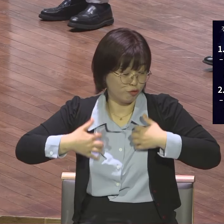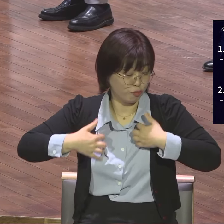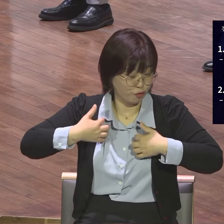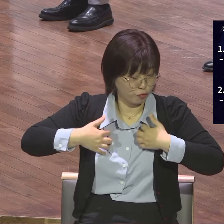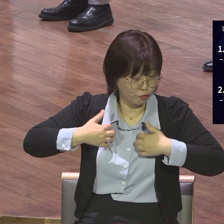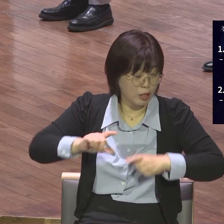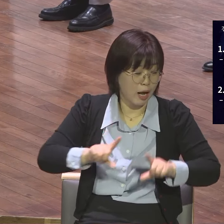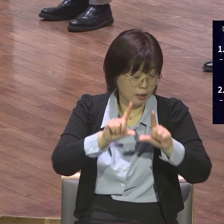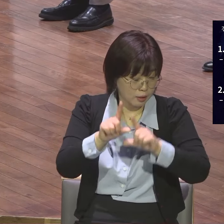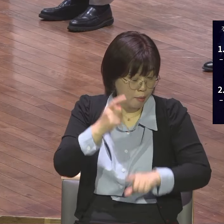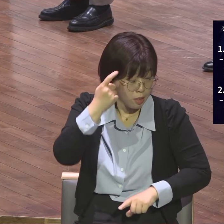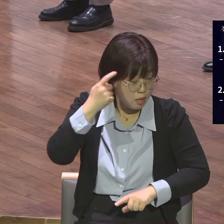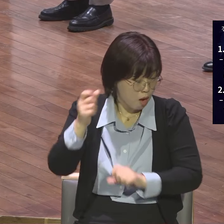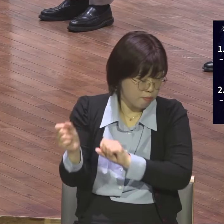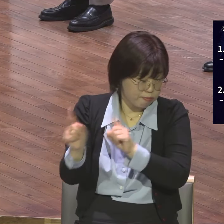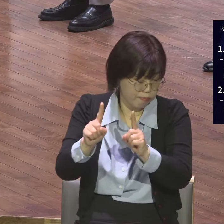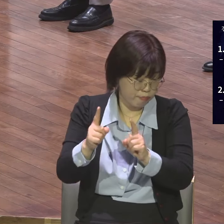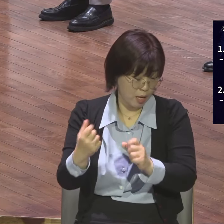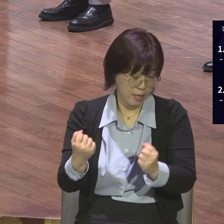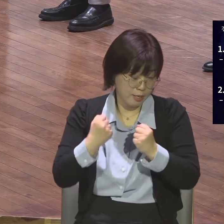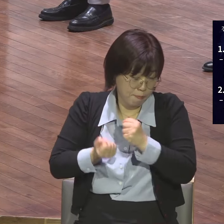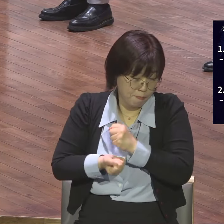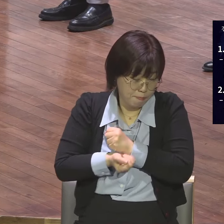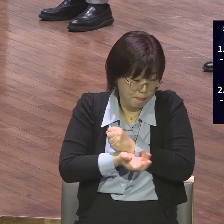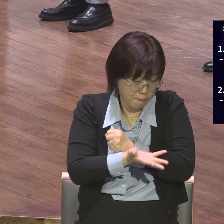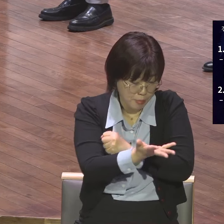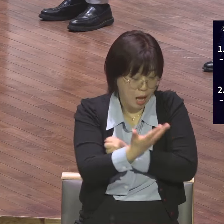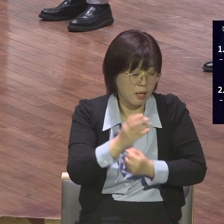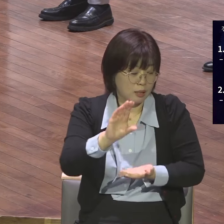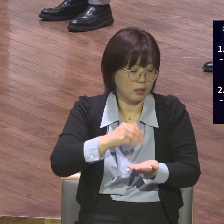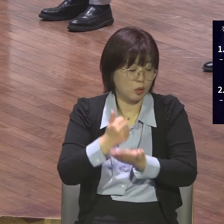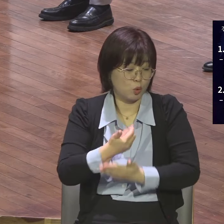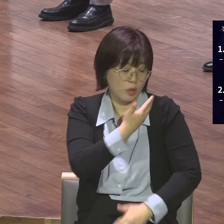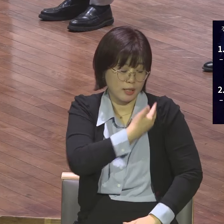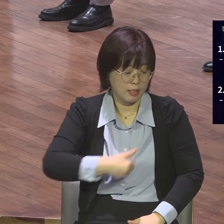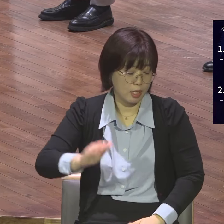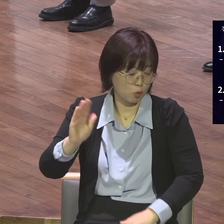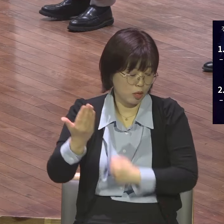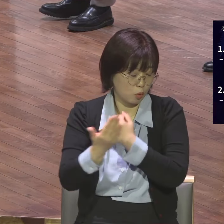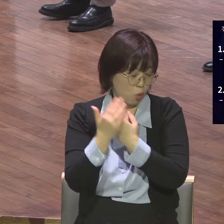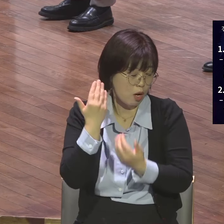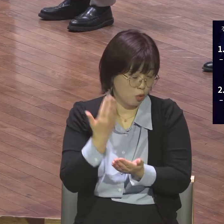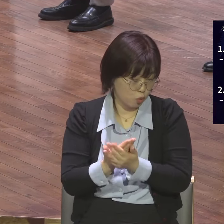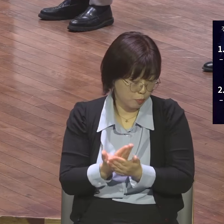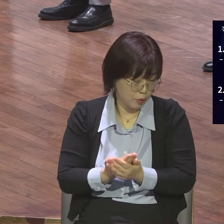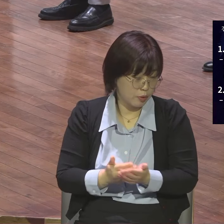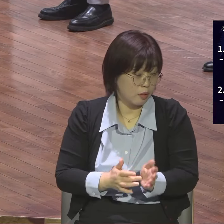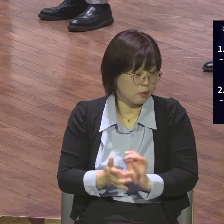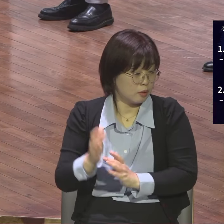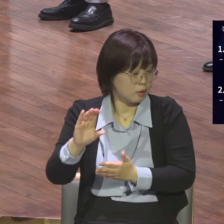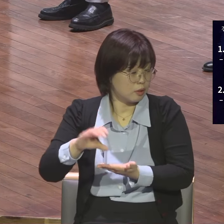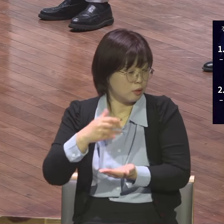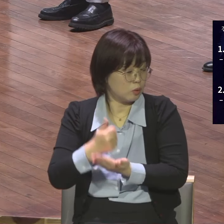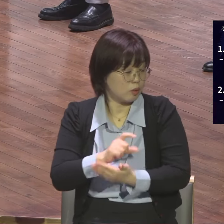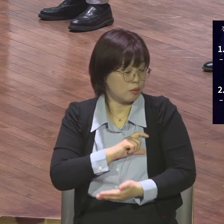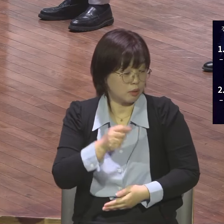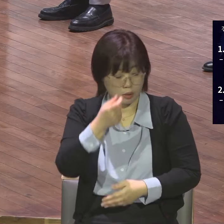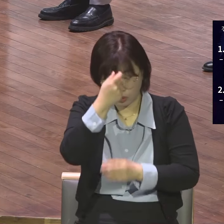새롭게 변화되는 새로운 결단과 새로운 답받는 새로운 기도의 비전을 가지는 믿음의 사람들이 다 되게 하시고